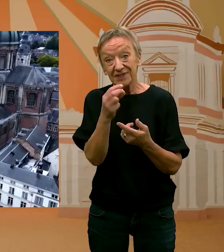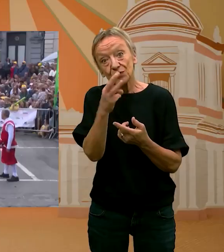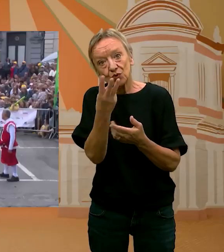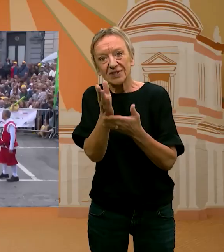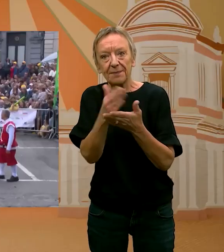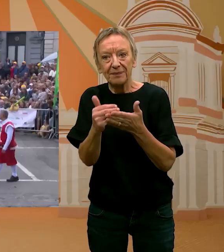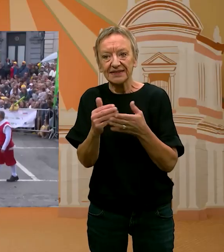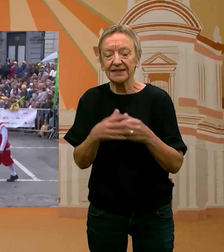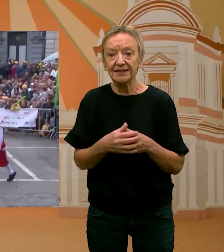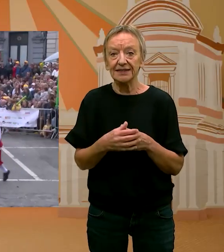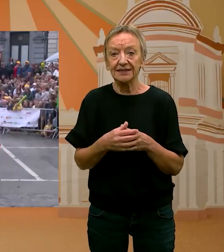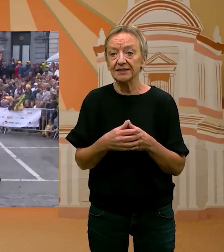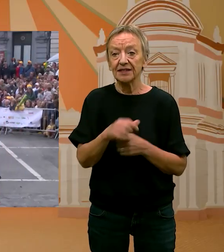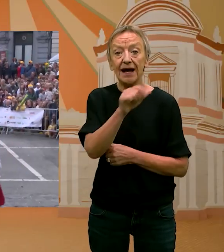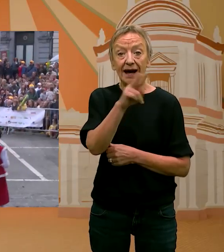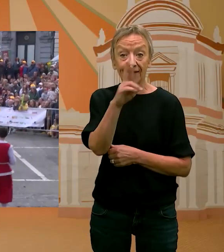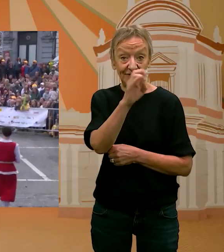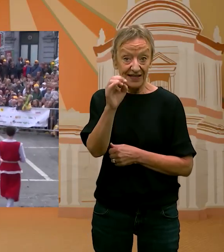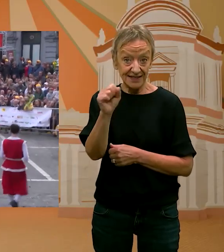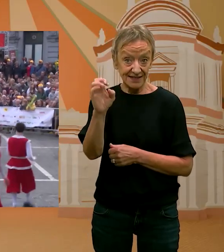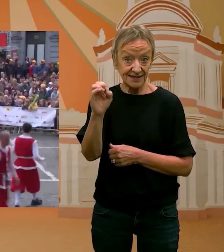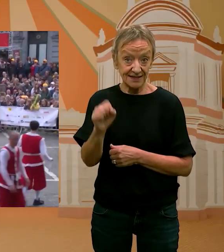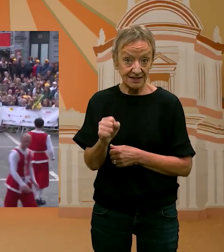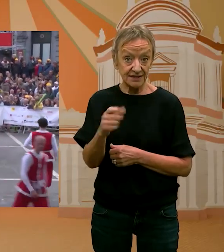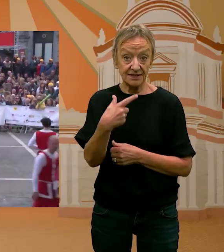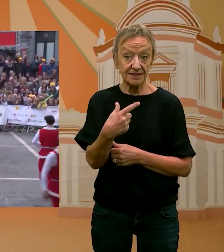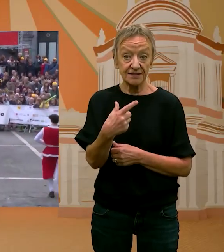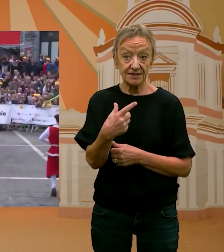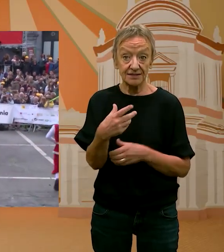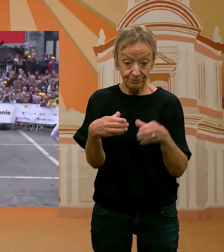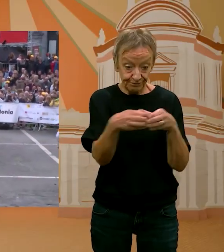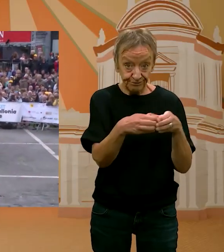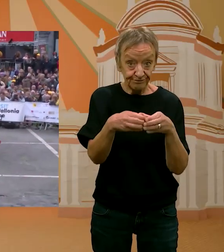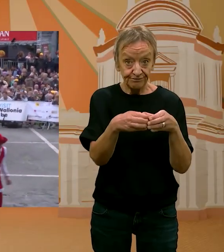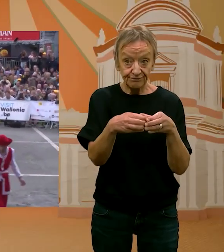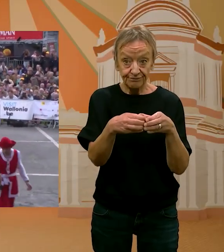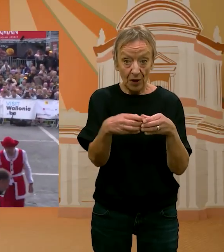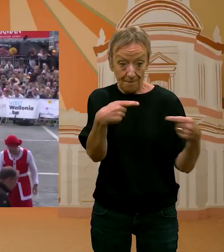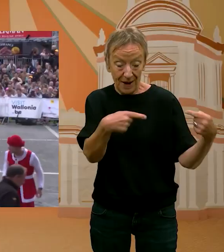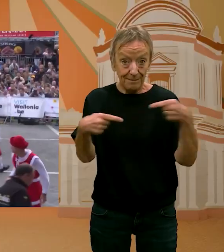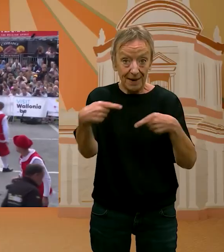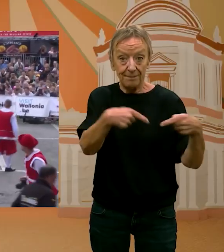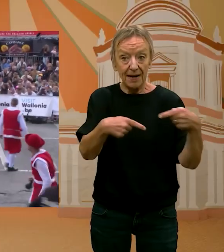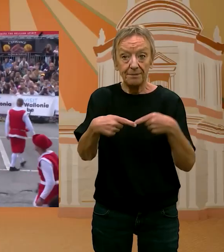se retrouvent uniquement entre eux. Alors c'est quoi maintenant la stratégie? Comment est-ce qu'ils vont se regrouper?